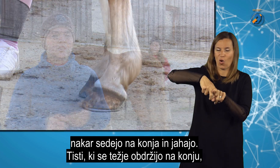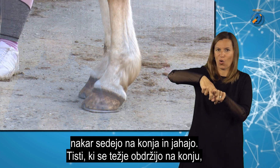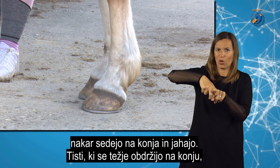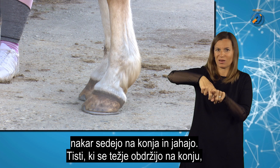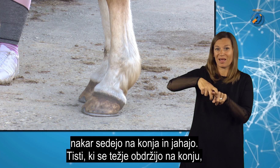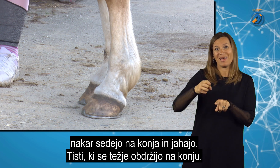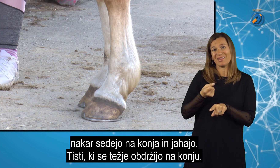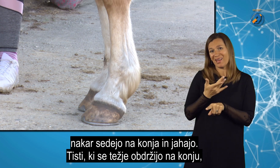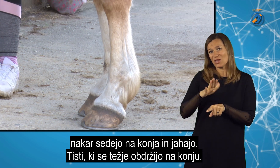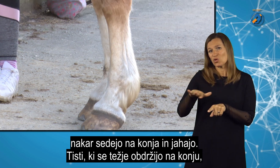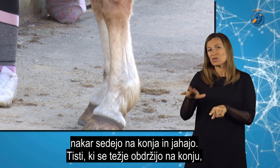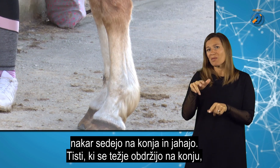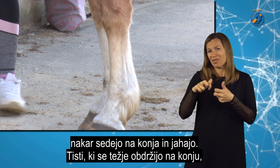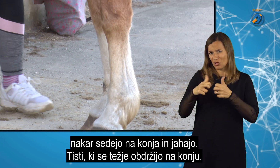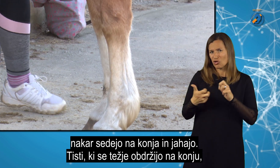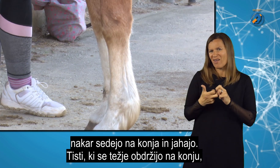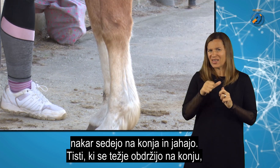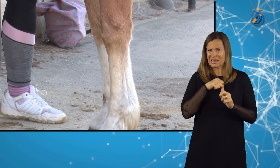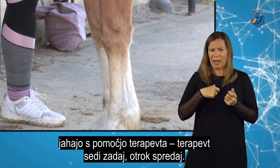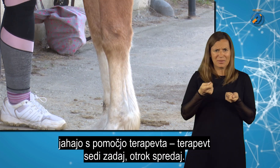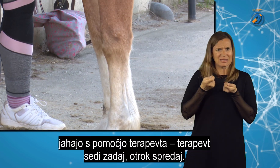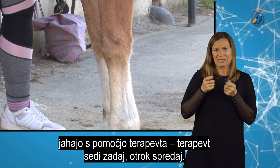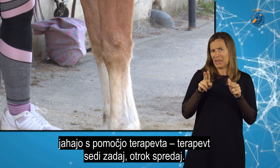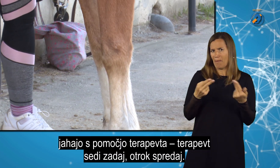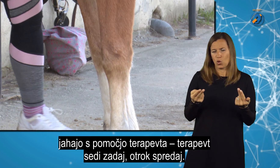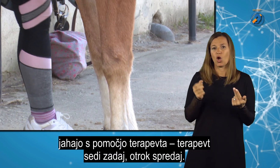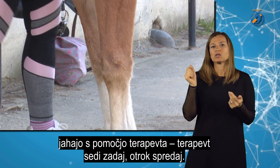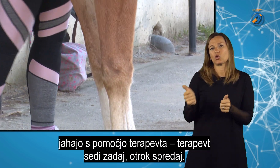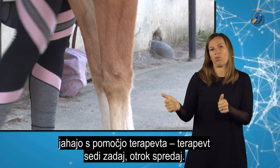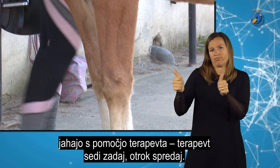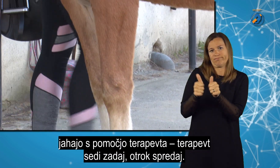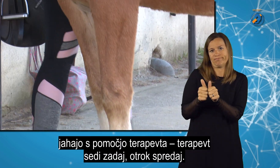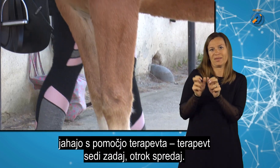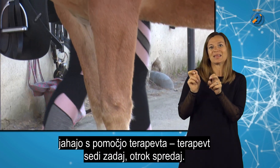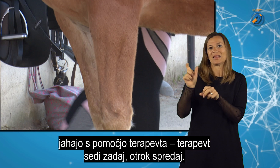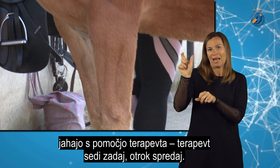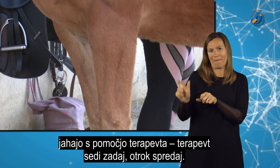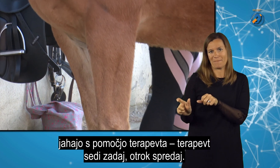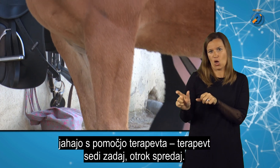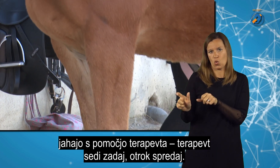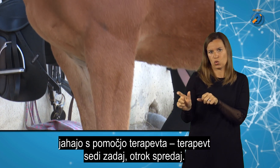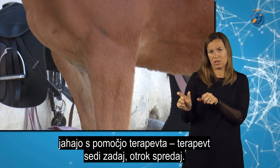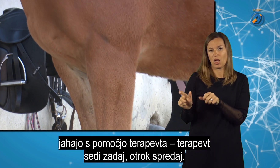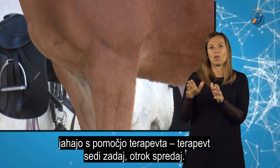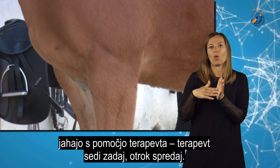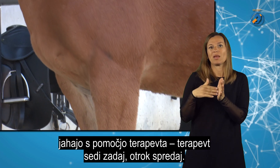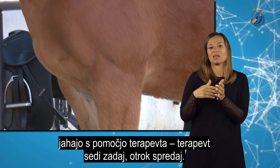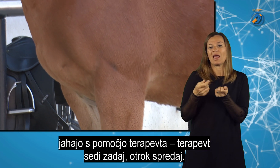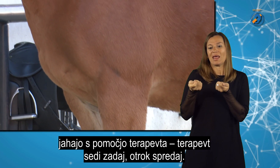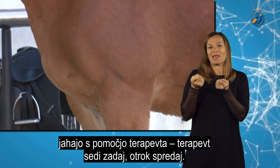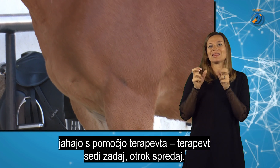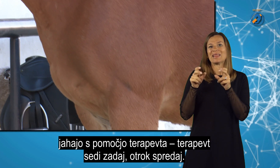pač sami težje obdržijo v sedu, tisti jahajo s pomočjo terapevta. To pomeni, terapevt sedi